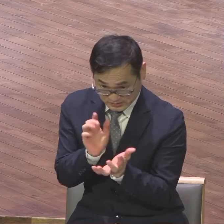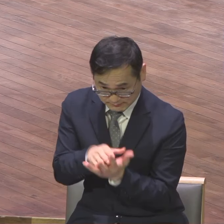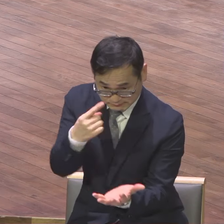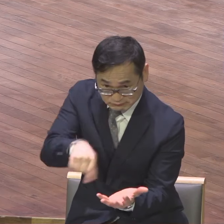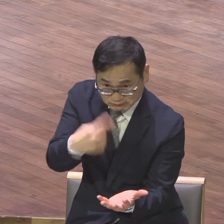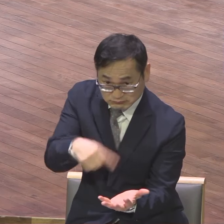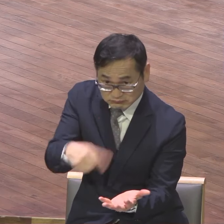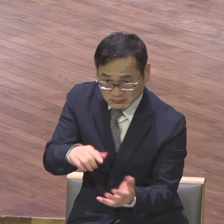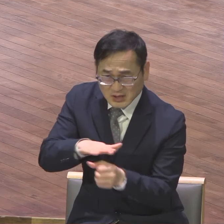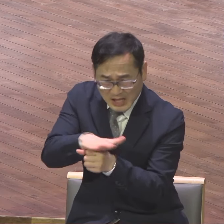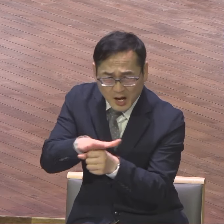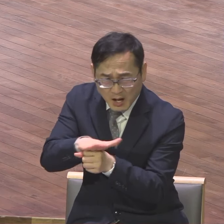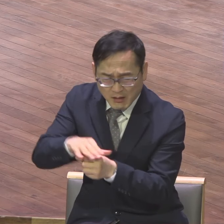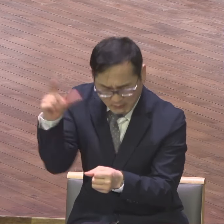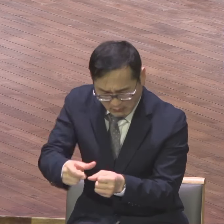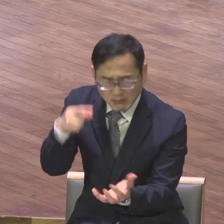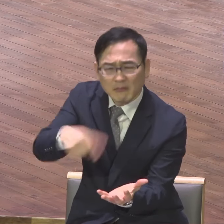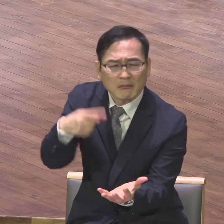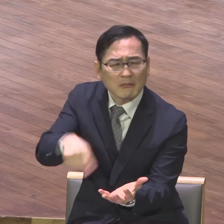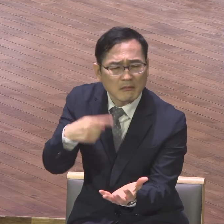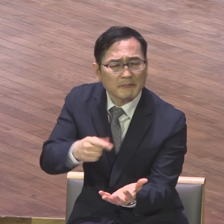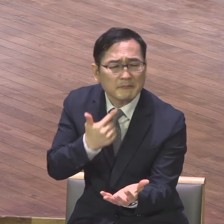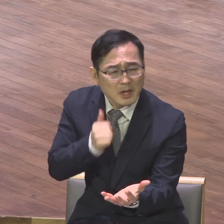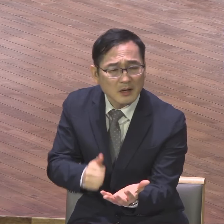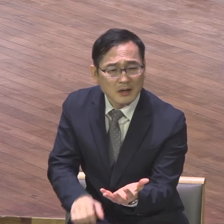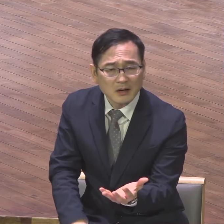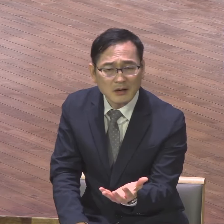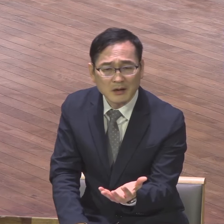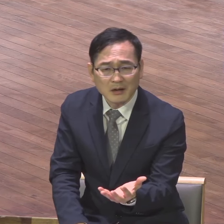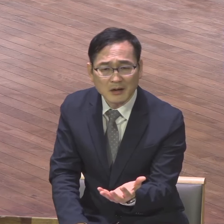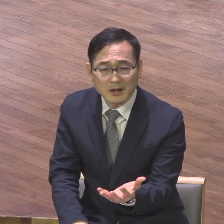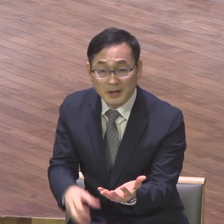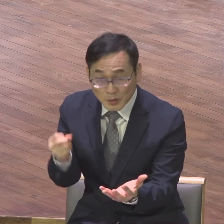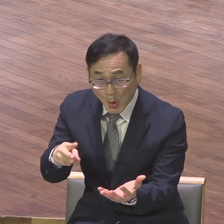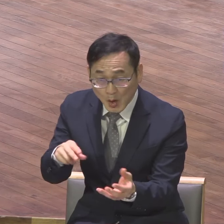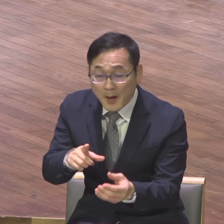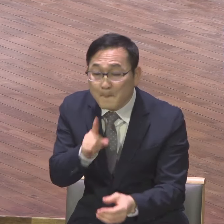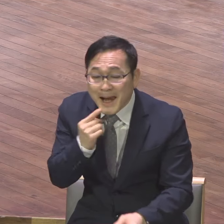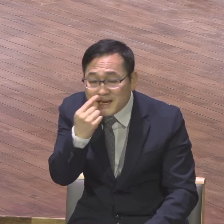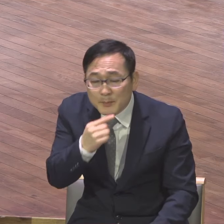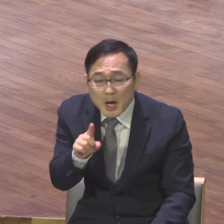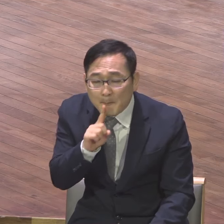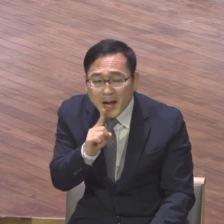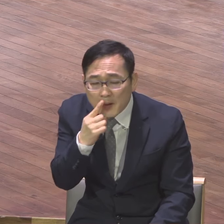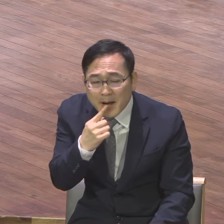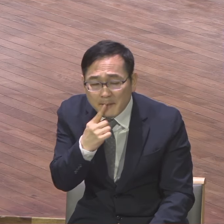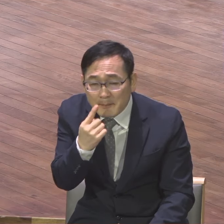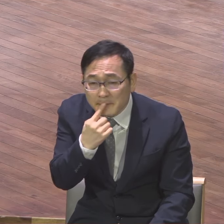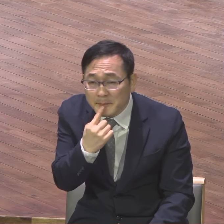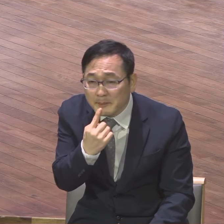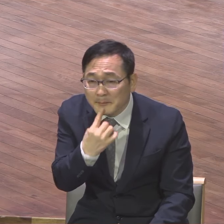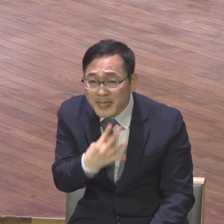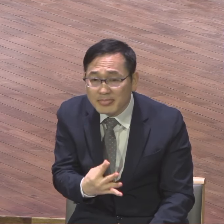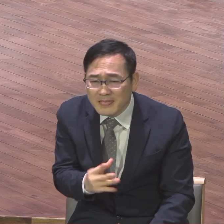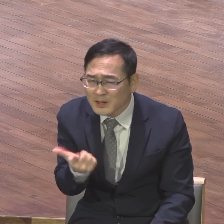사랑. 그리고 말씀을 하신 게 아니라 친히